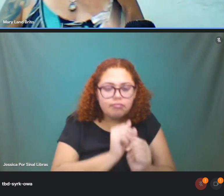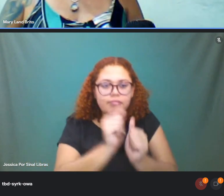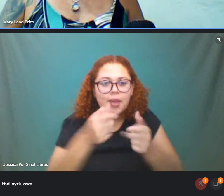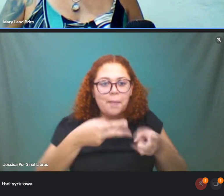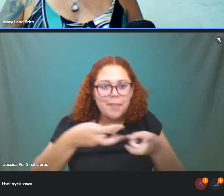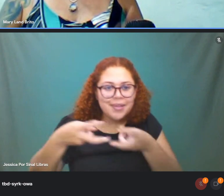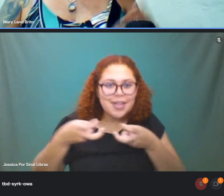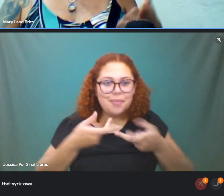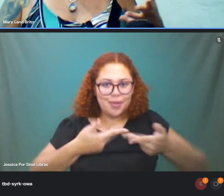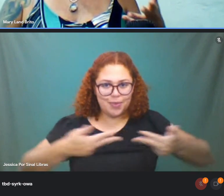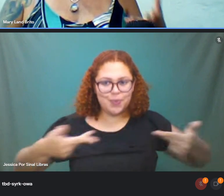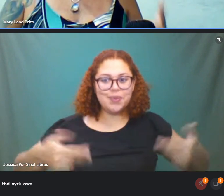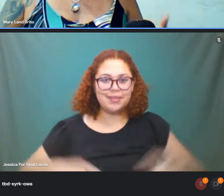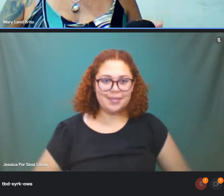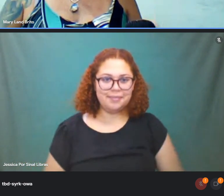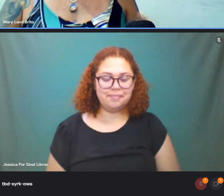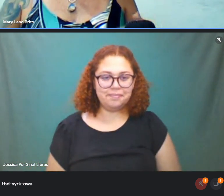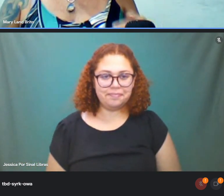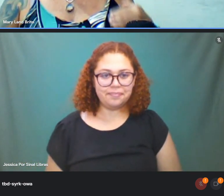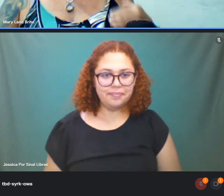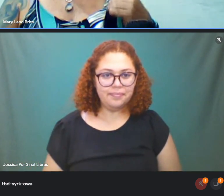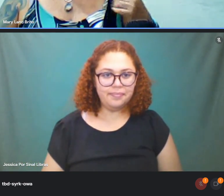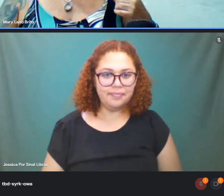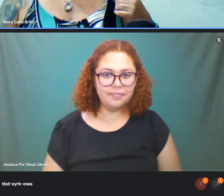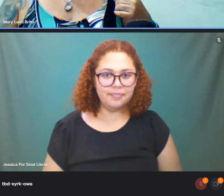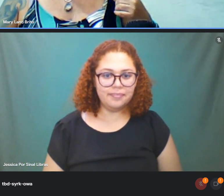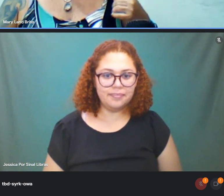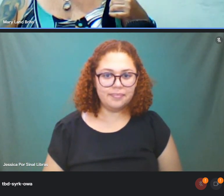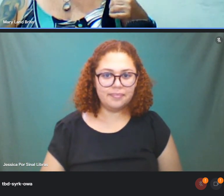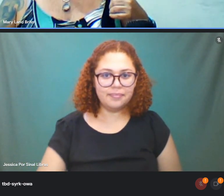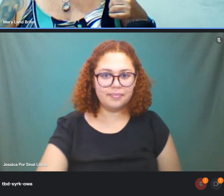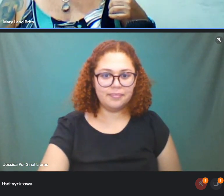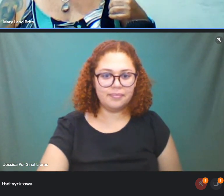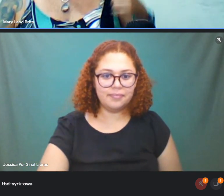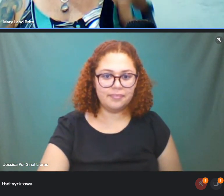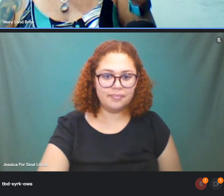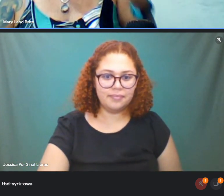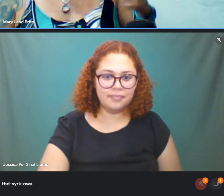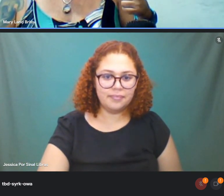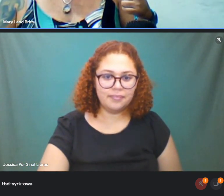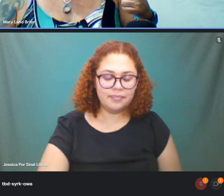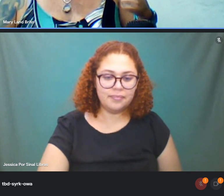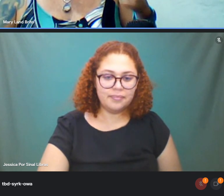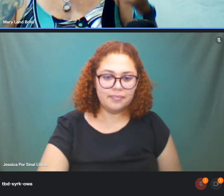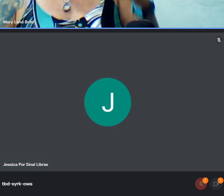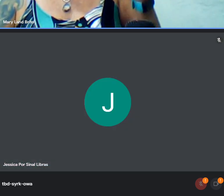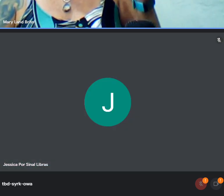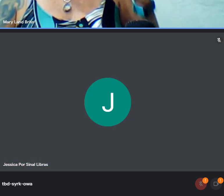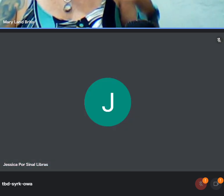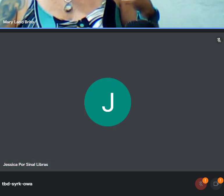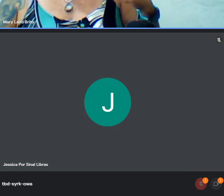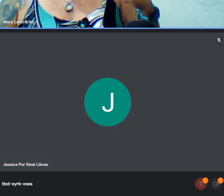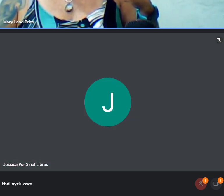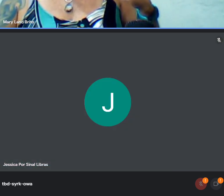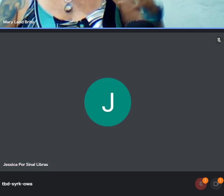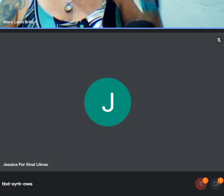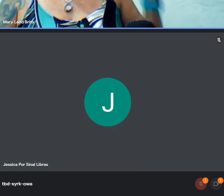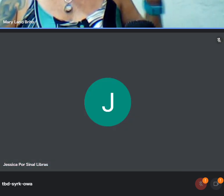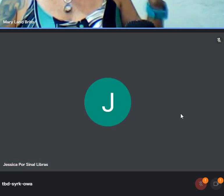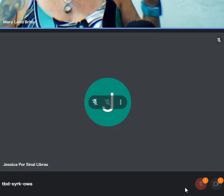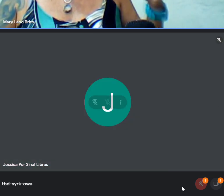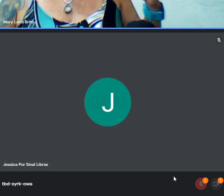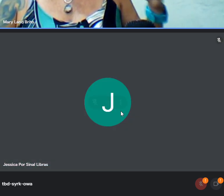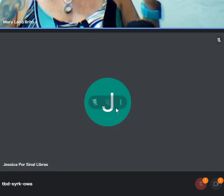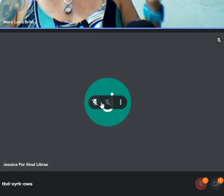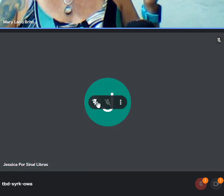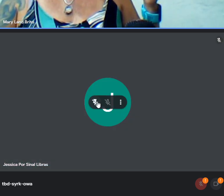gente pensar, né, do ponto de vista musical, você ter a possibilidade de ter jogo de luzes, você ter caixas de som que dão